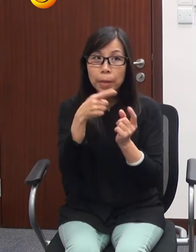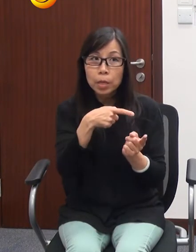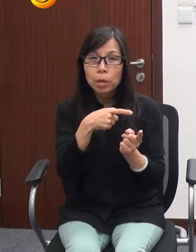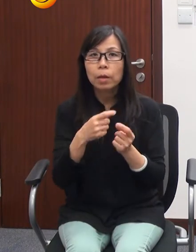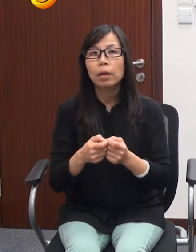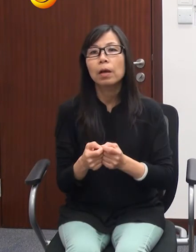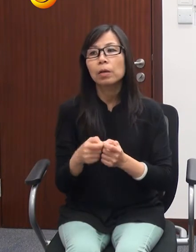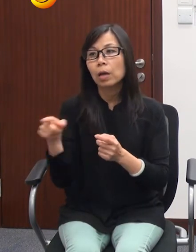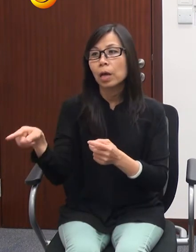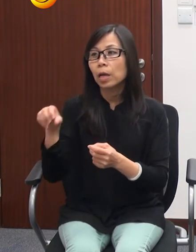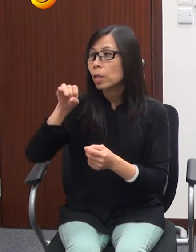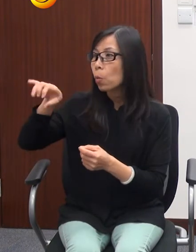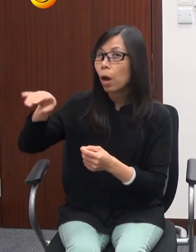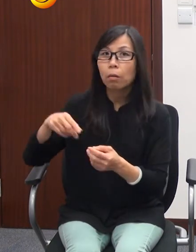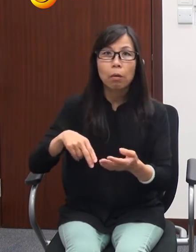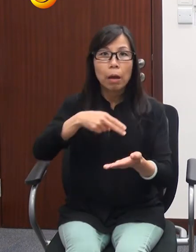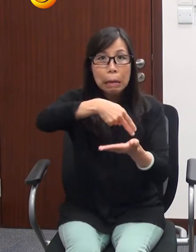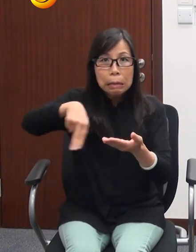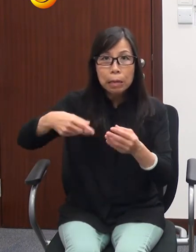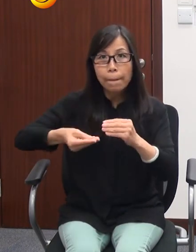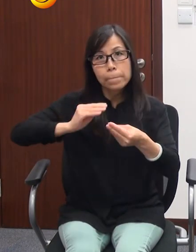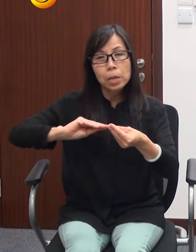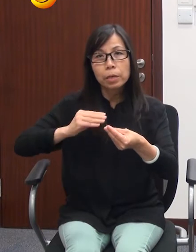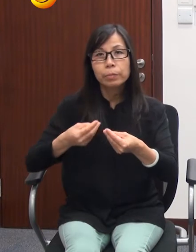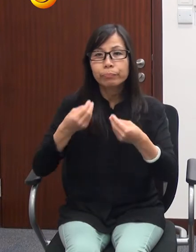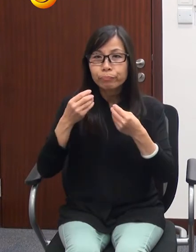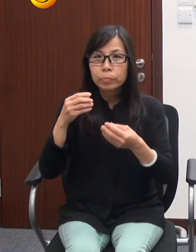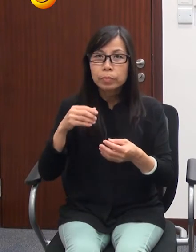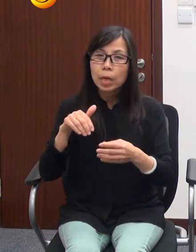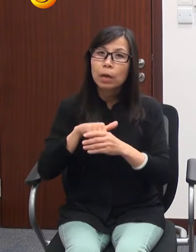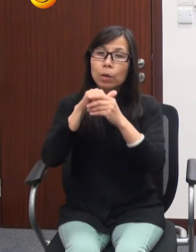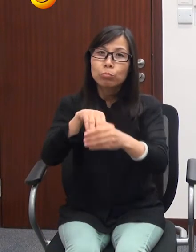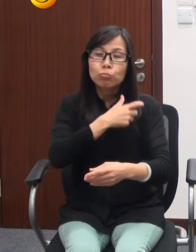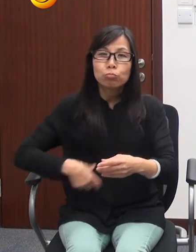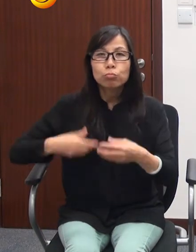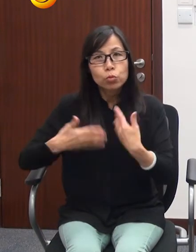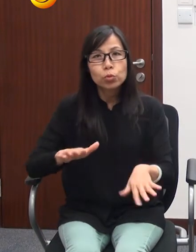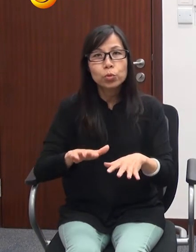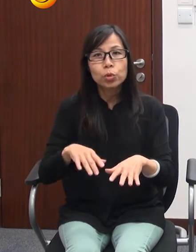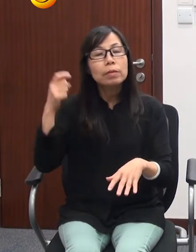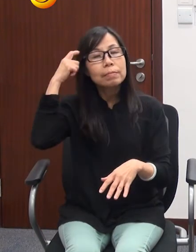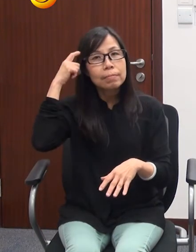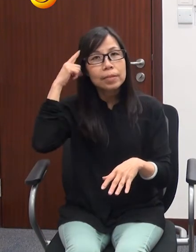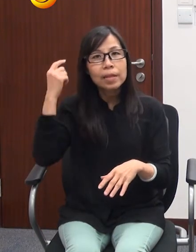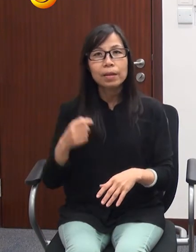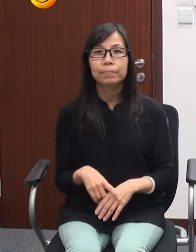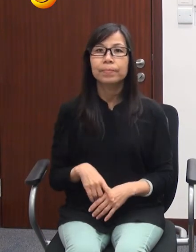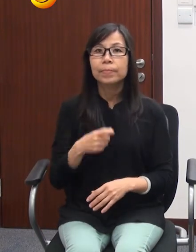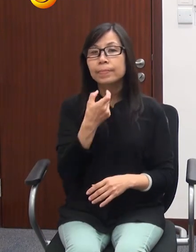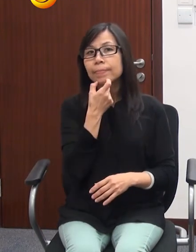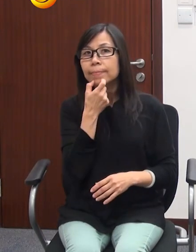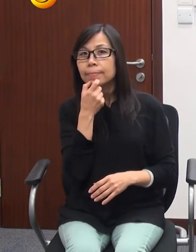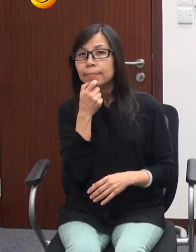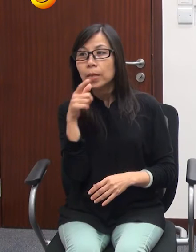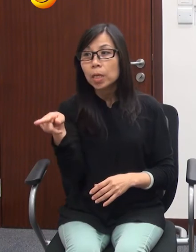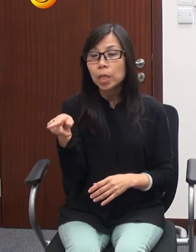以這個呢就要是即選完才知道的，現在我都覺得拭目以待。不過我就很有興趣，即他們會在